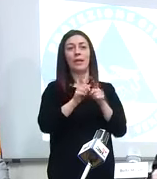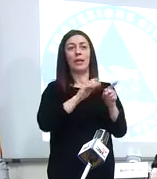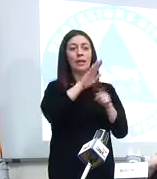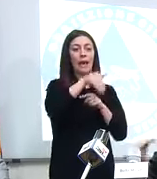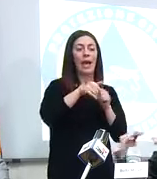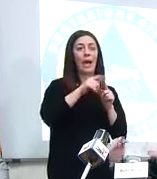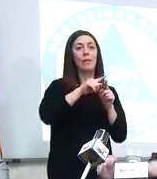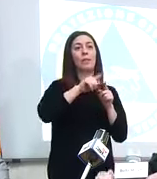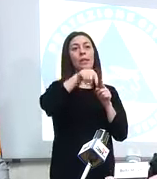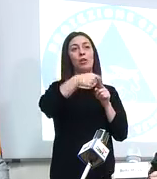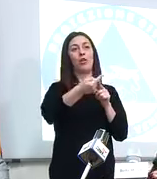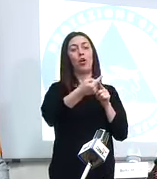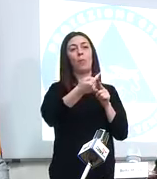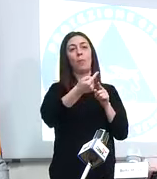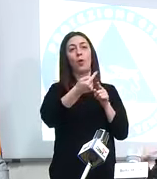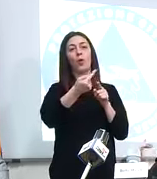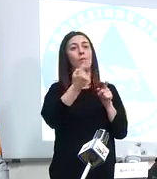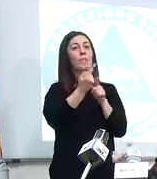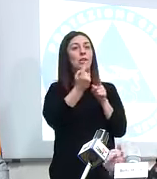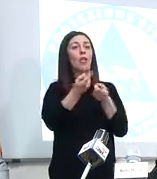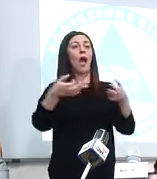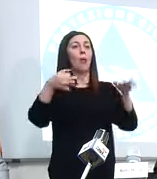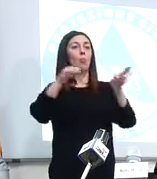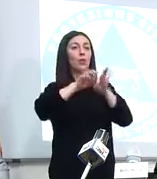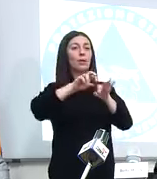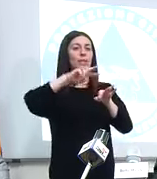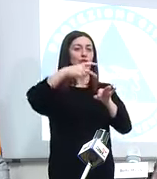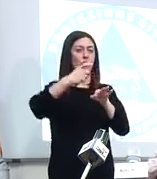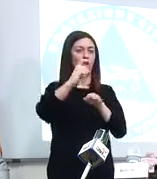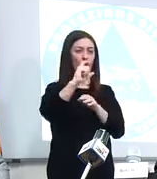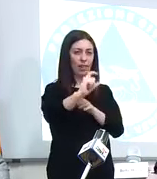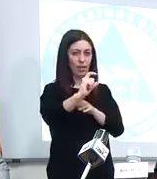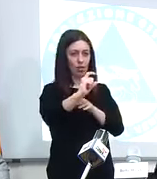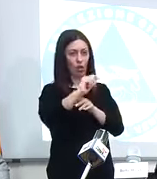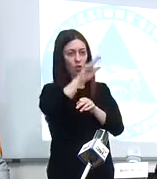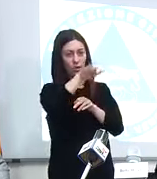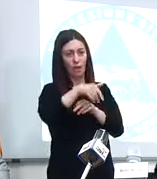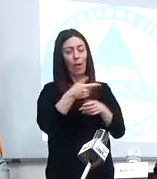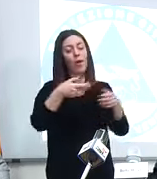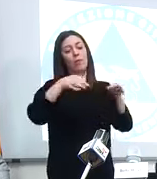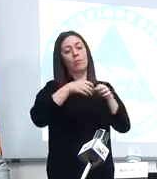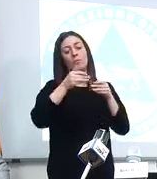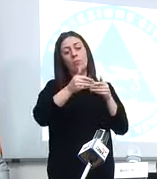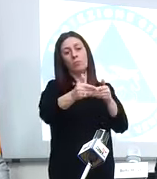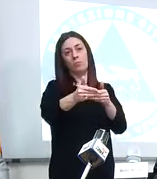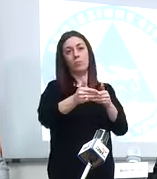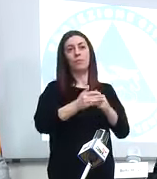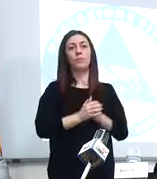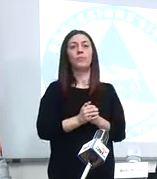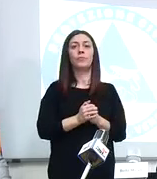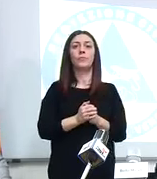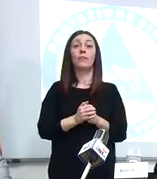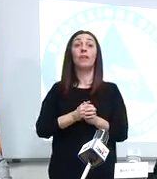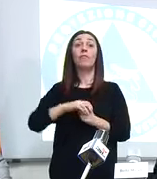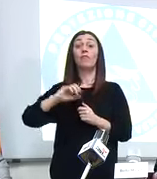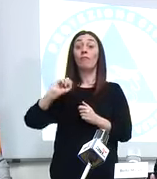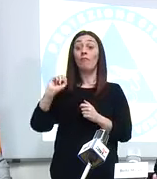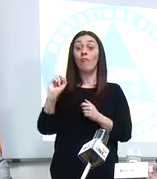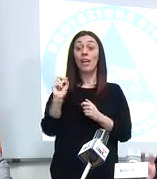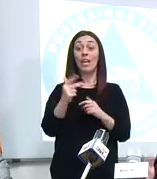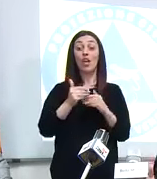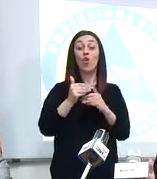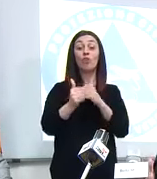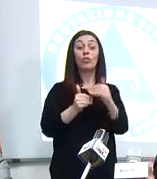poi questi deve dare l'appuntamento per la seconda, ok? Quindi poi segue la sua tempistica. La velocità di progressione